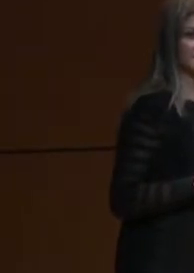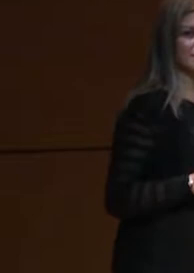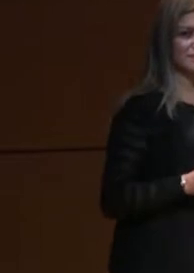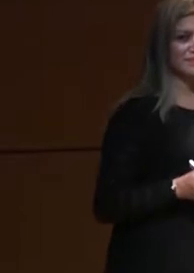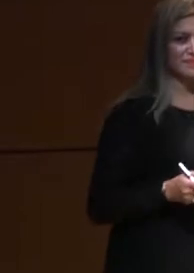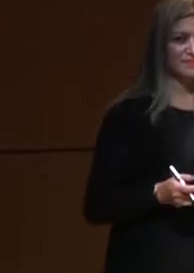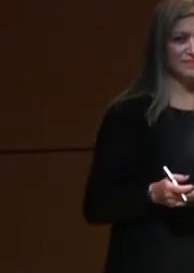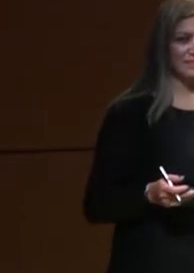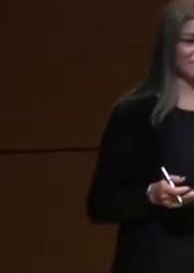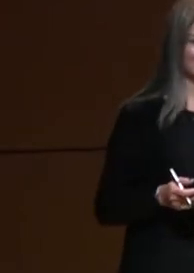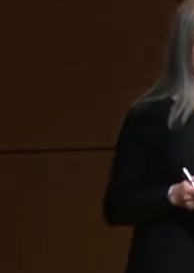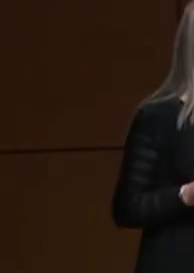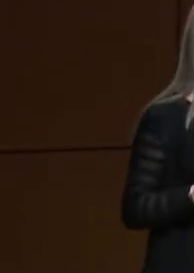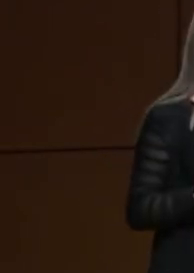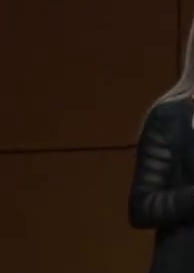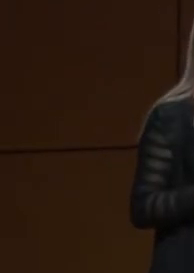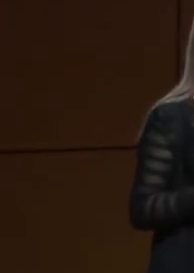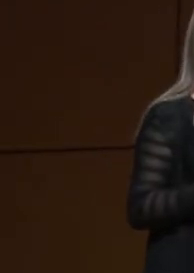1380848485.